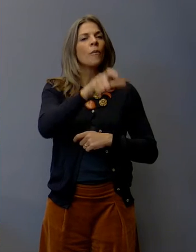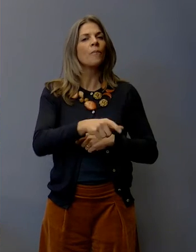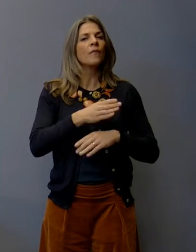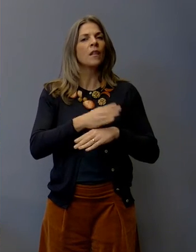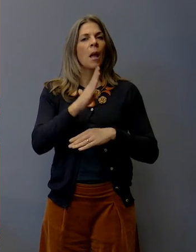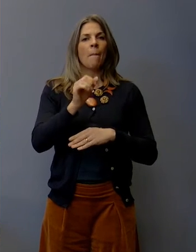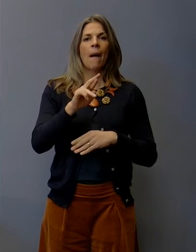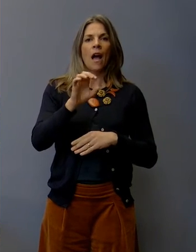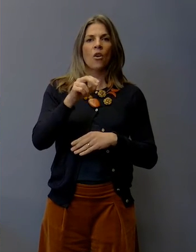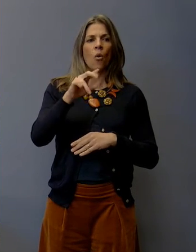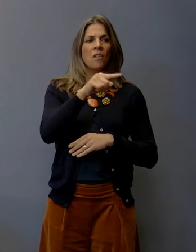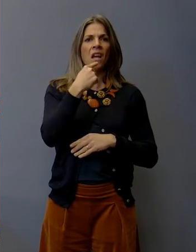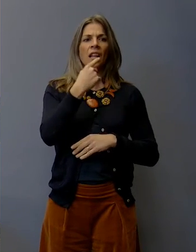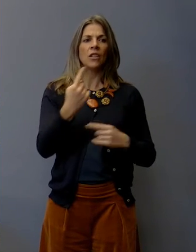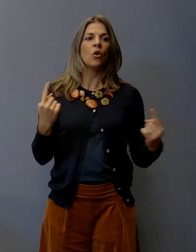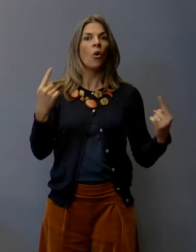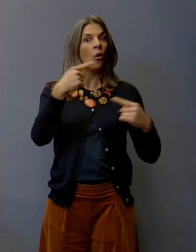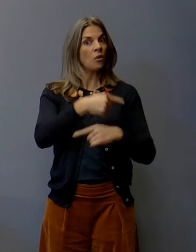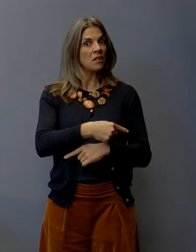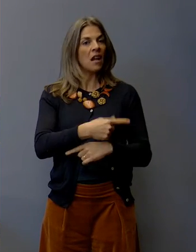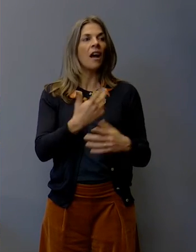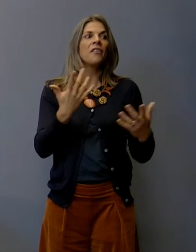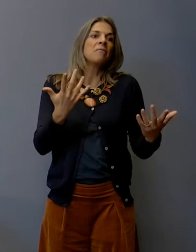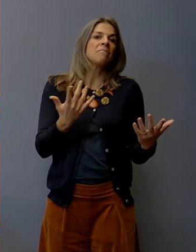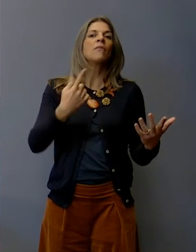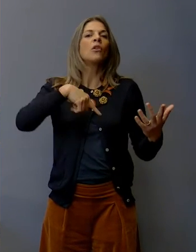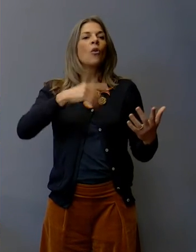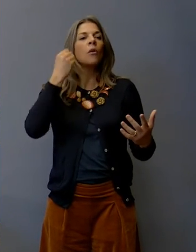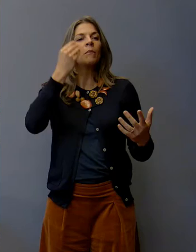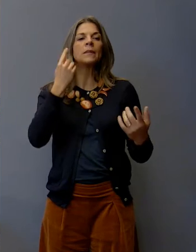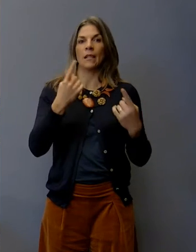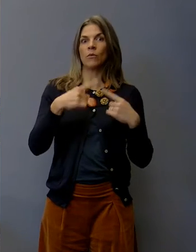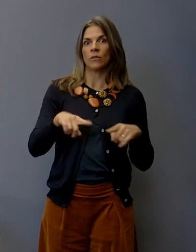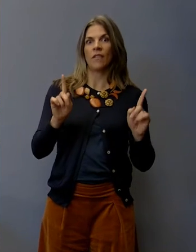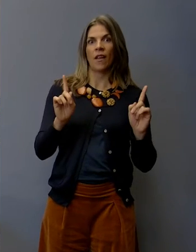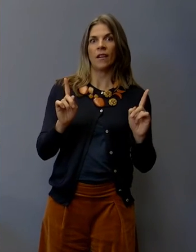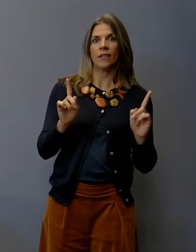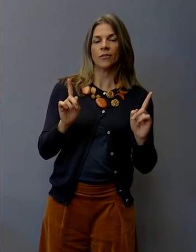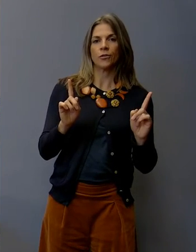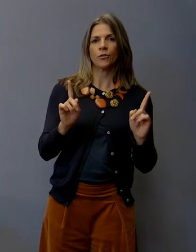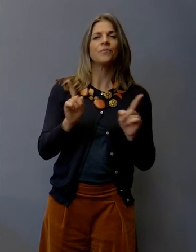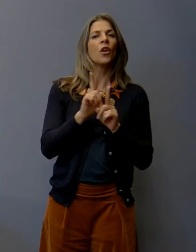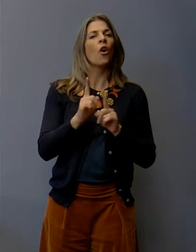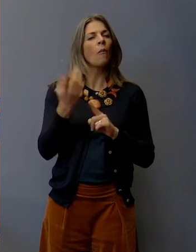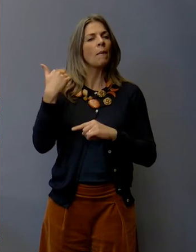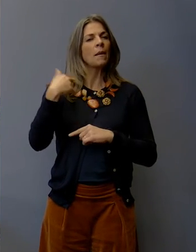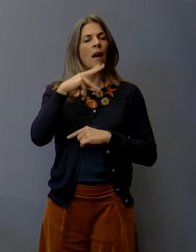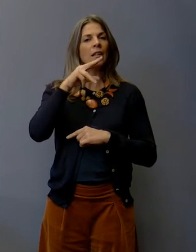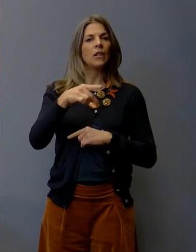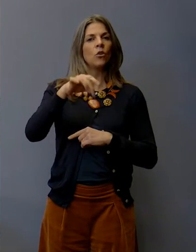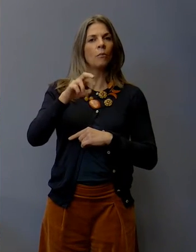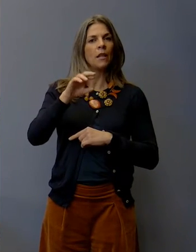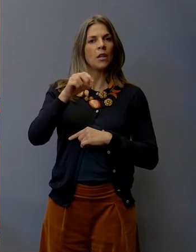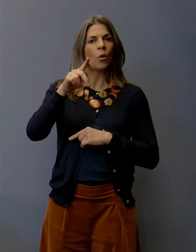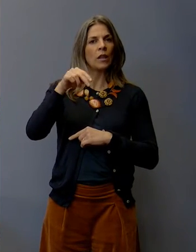delle risposte diverse anche devo dire come ricordava pirondini poc'anzi il collega amico